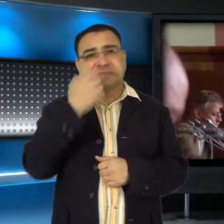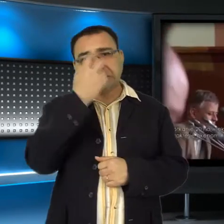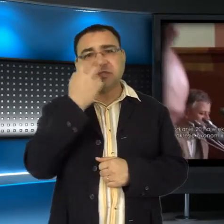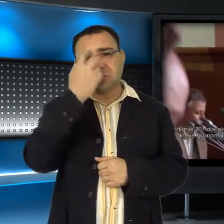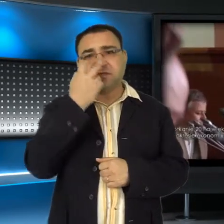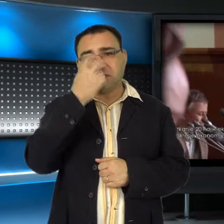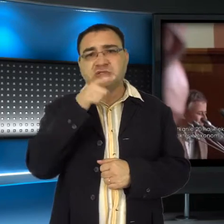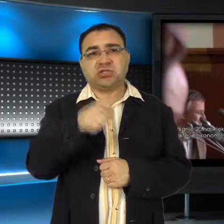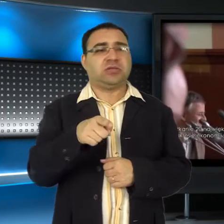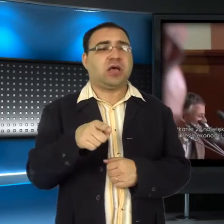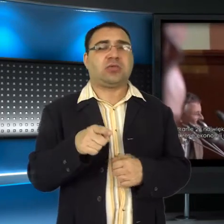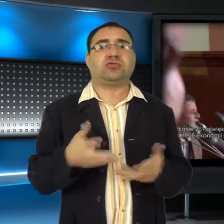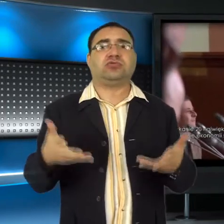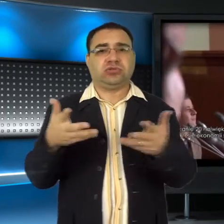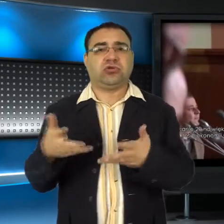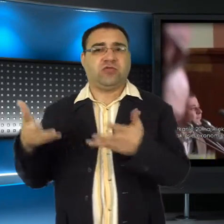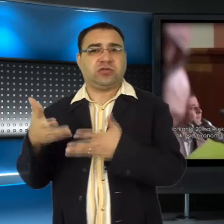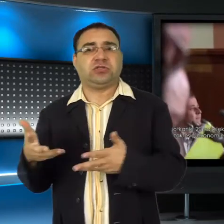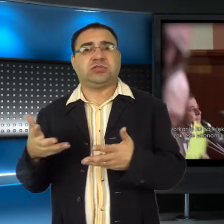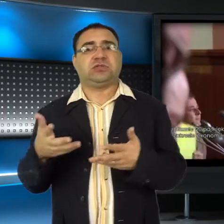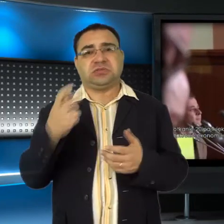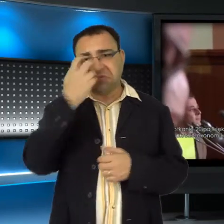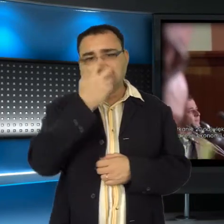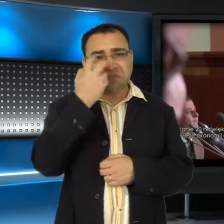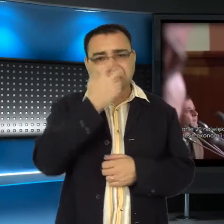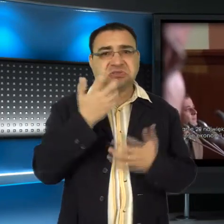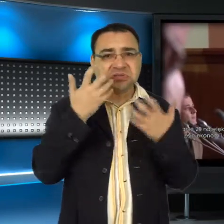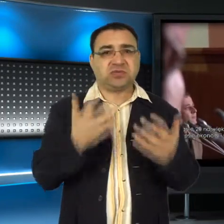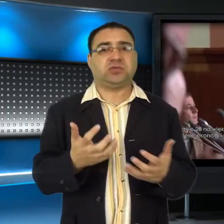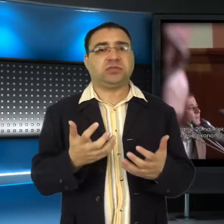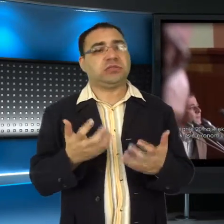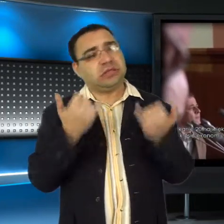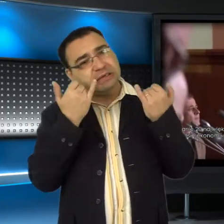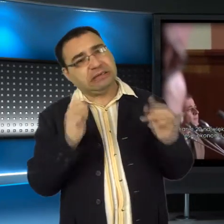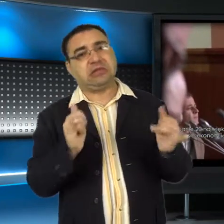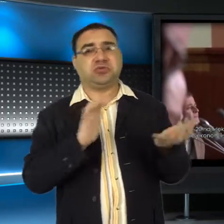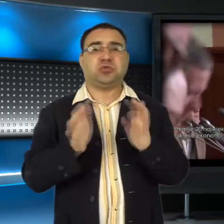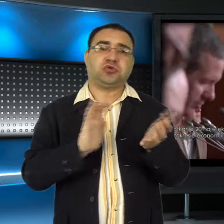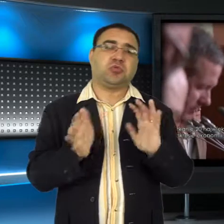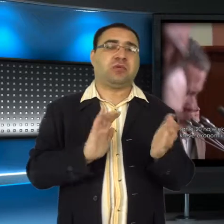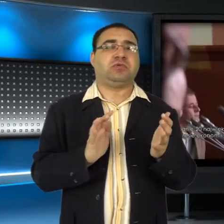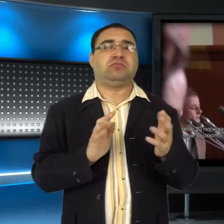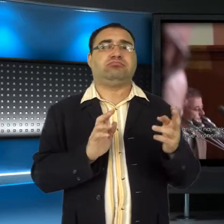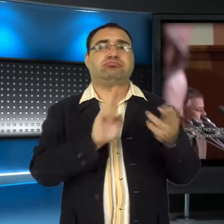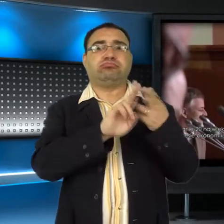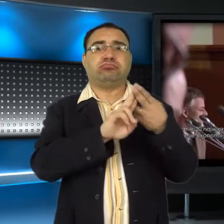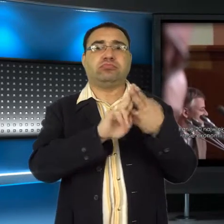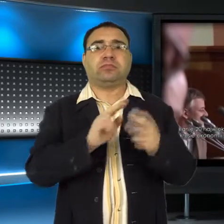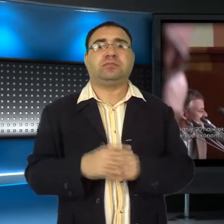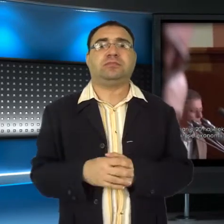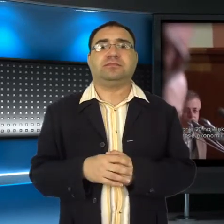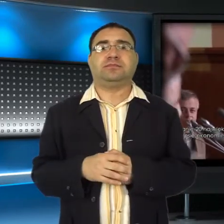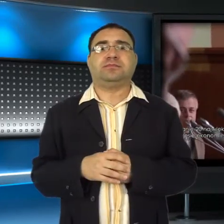te struktury wyraziły tak duże zainteresowanie innymi praktykami zbliżającymi się do alternatywnych